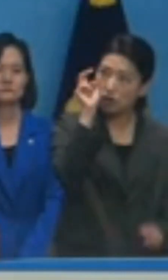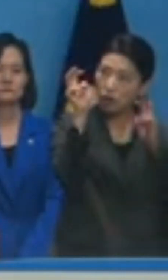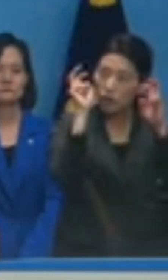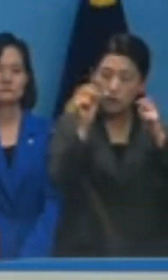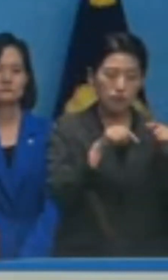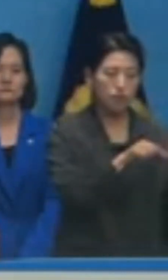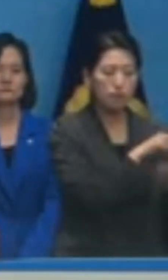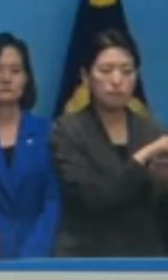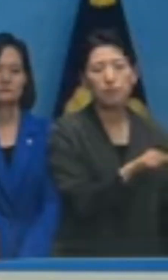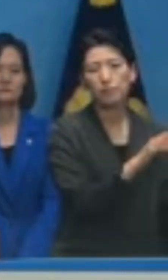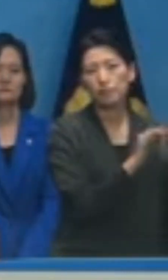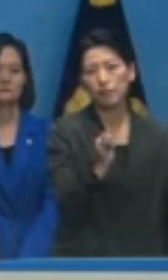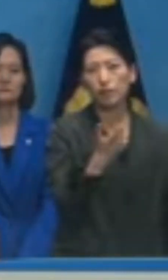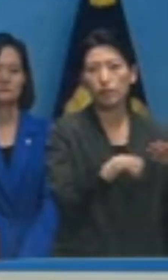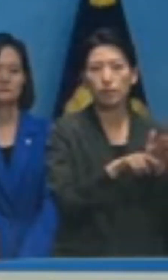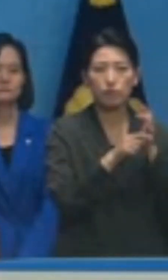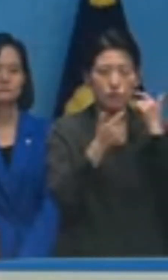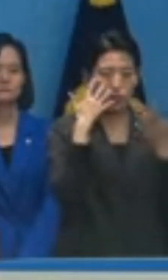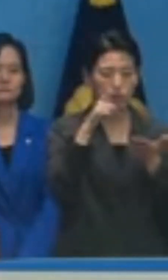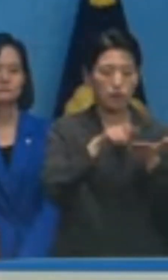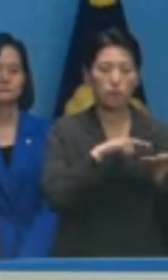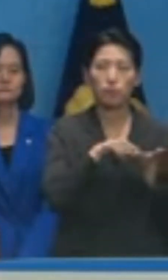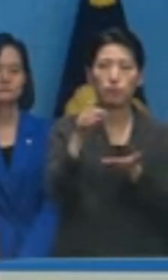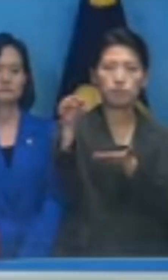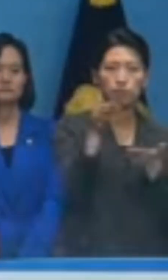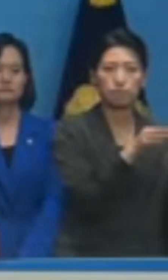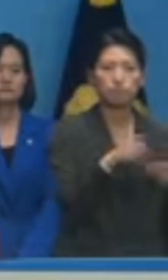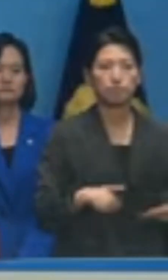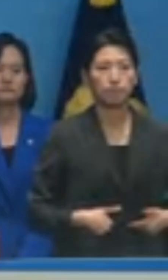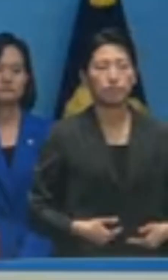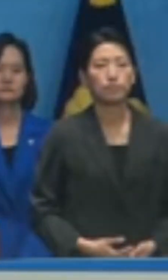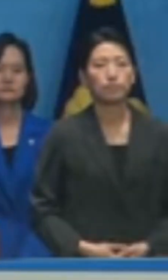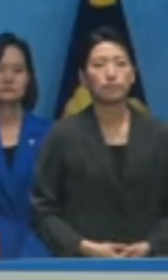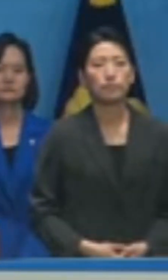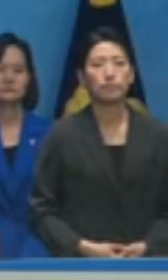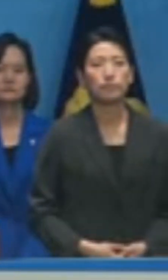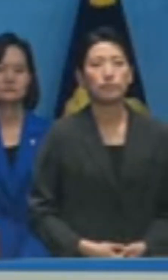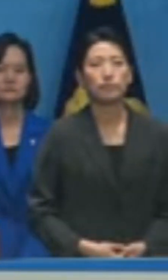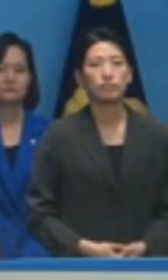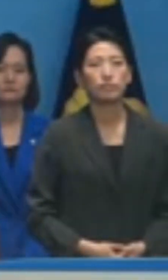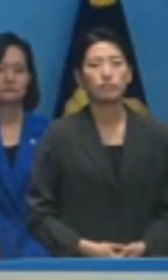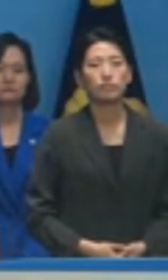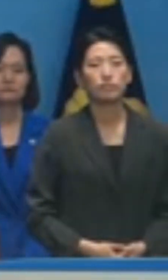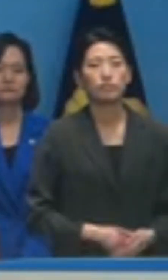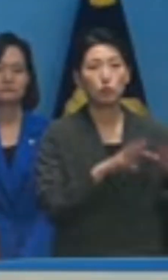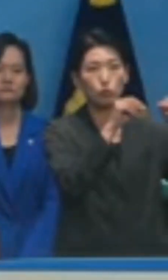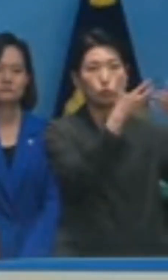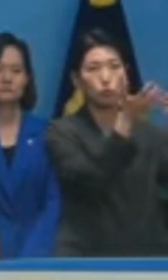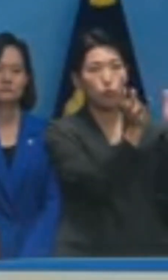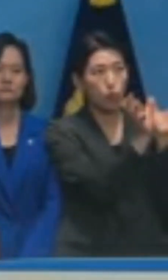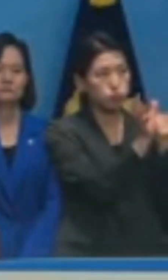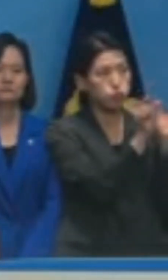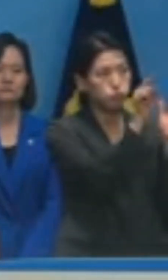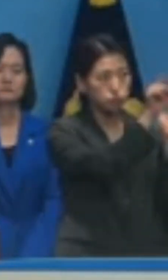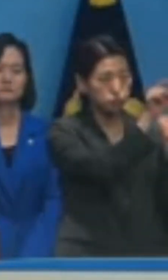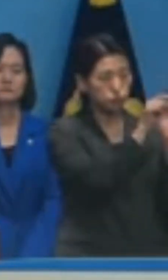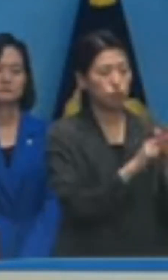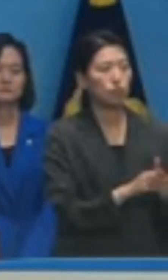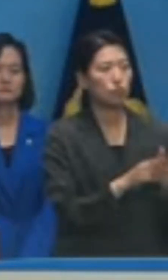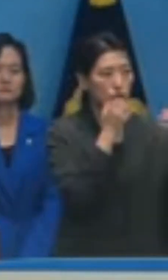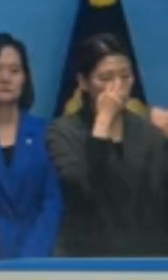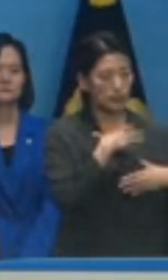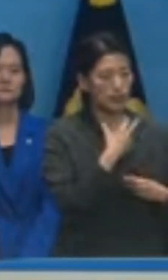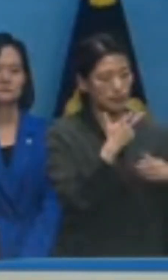실질적이고 충분한 보상 대책을 즉시 마련해야 합니다. 국토부에게는 신안산선 광명 구간